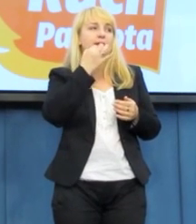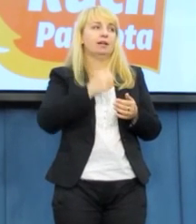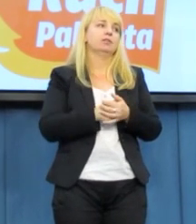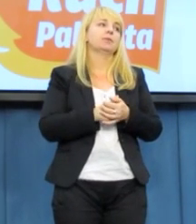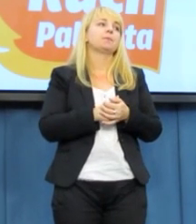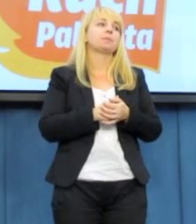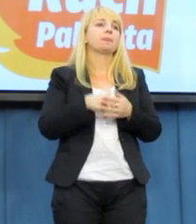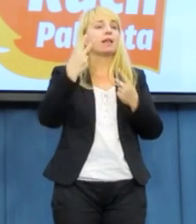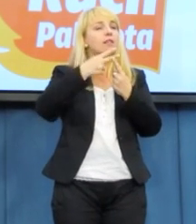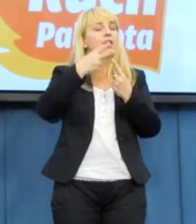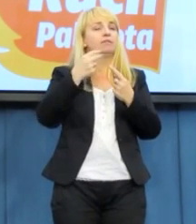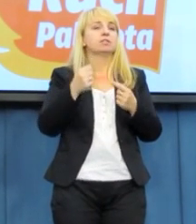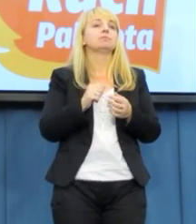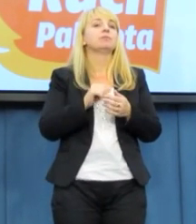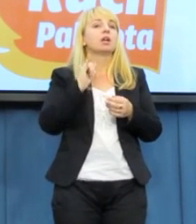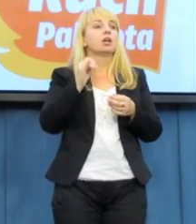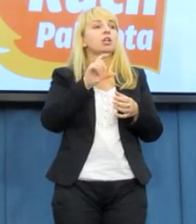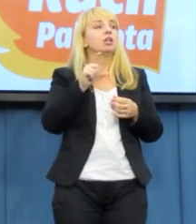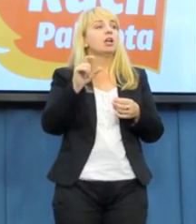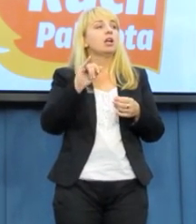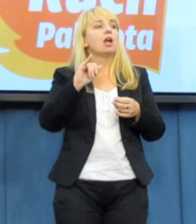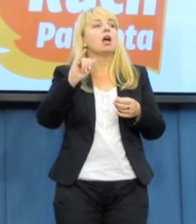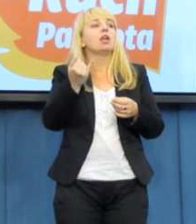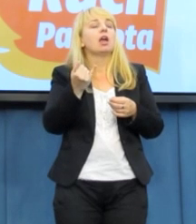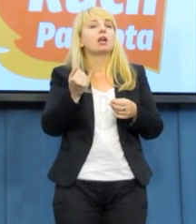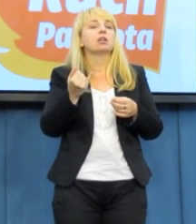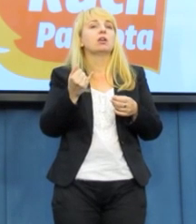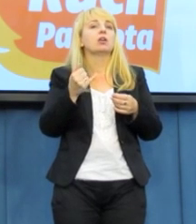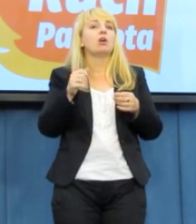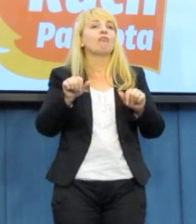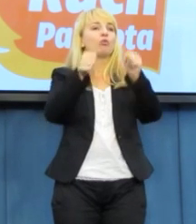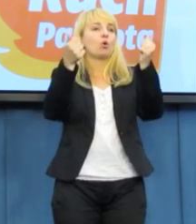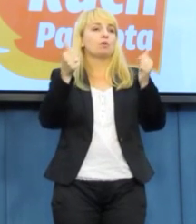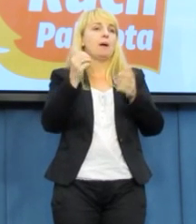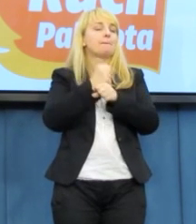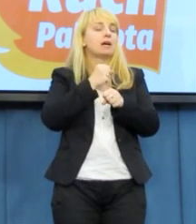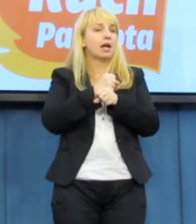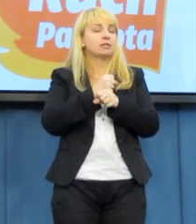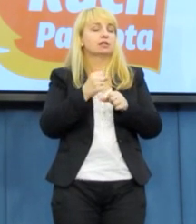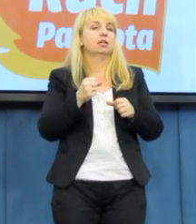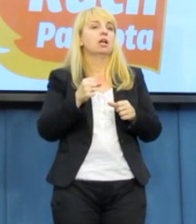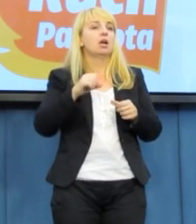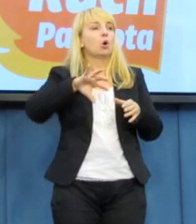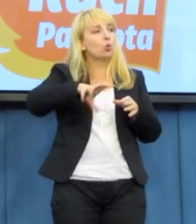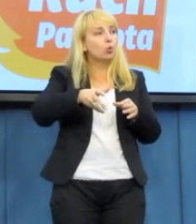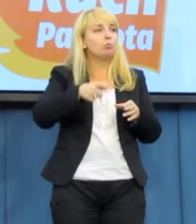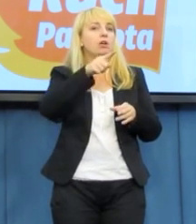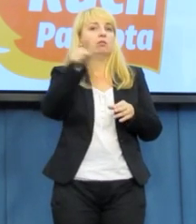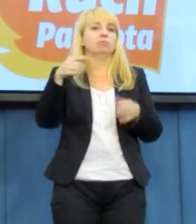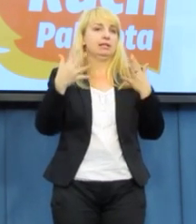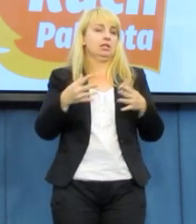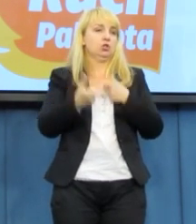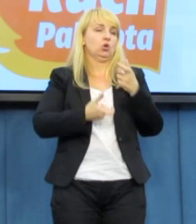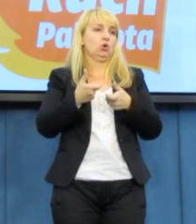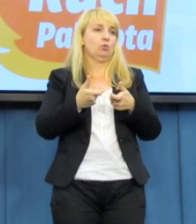Telewizja Superstacja. Chciałem zapytać, jakie formy pracy, czy pracy zespołu, czy to będą tylko posiedzenia, spotkania, czy też takie interwencje, o których